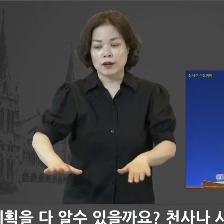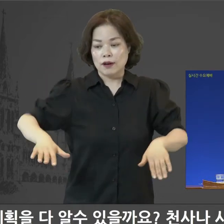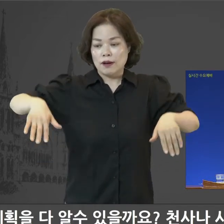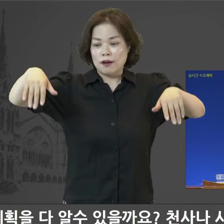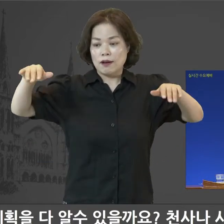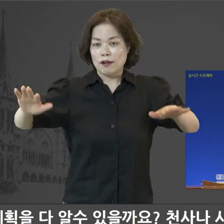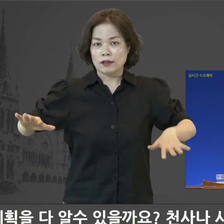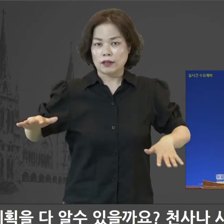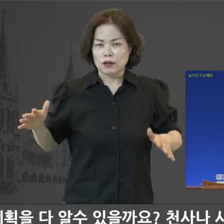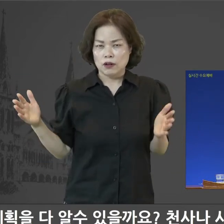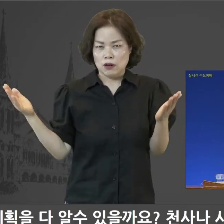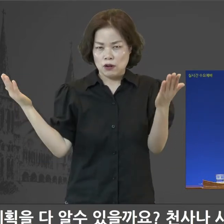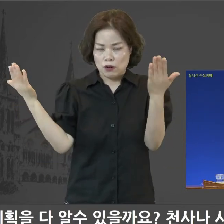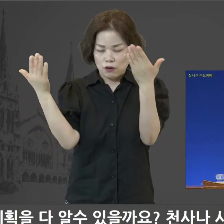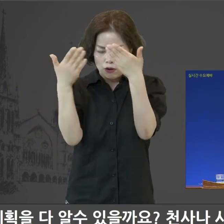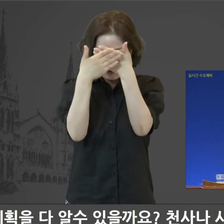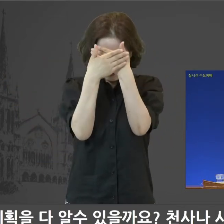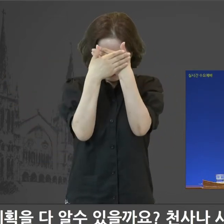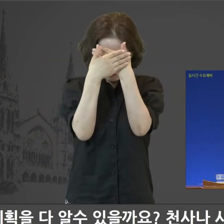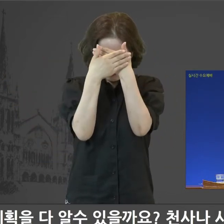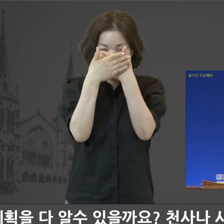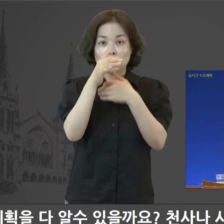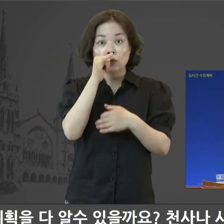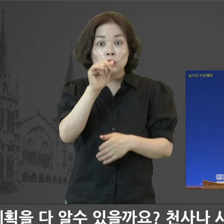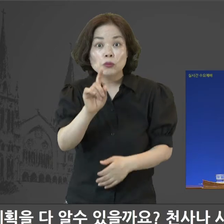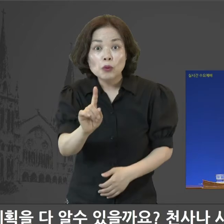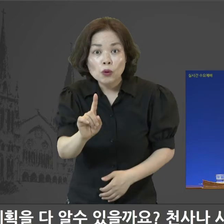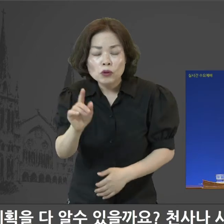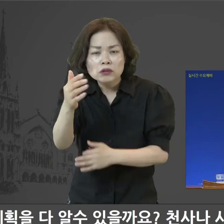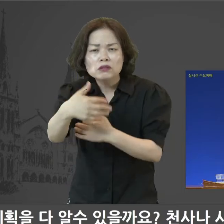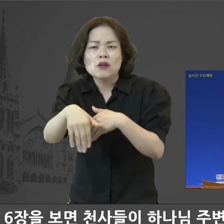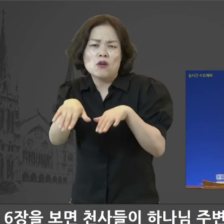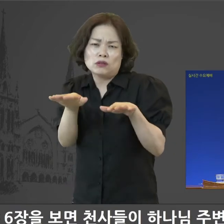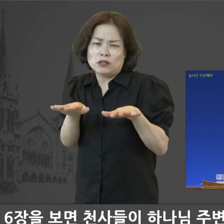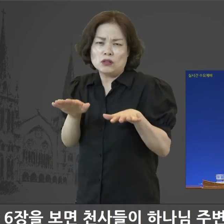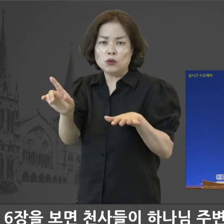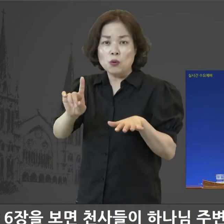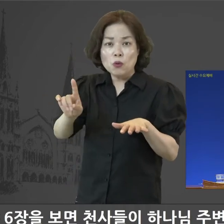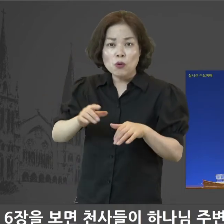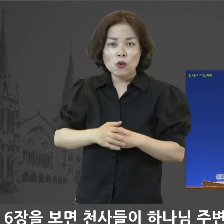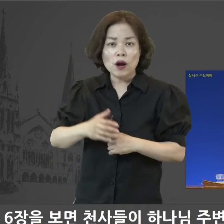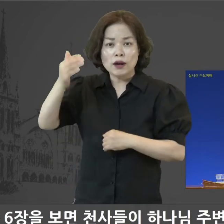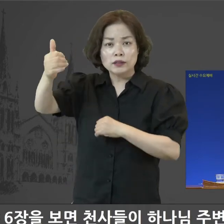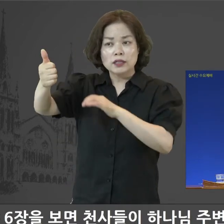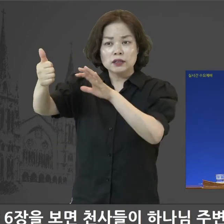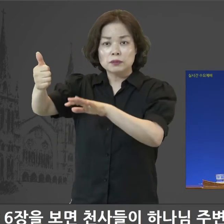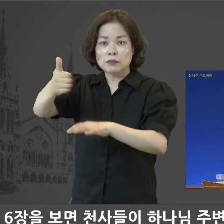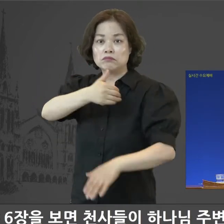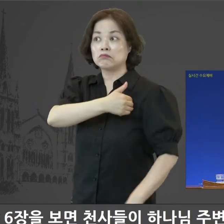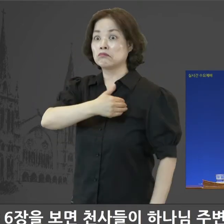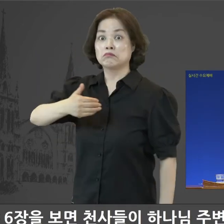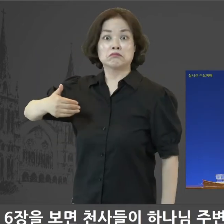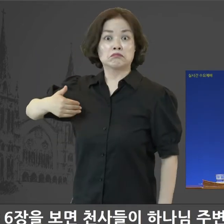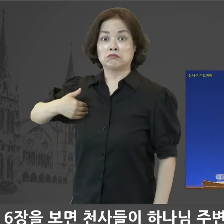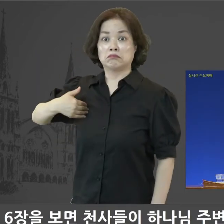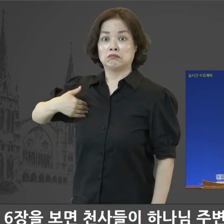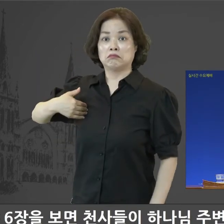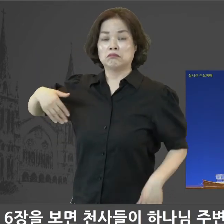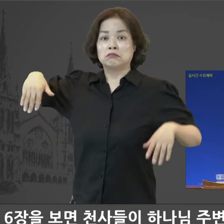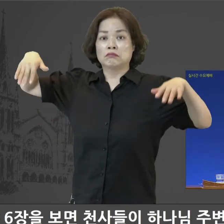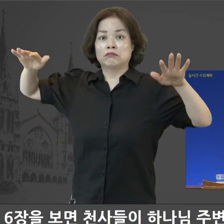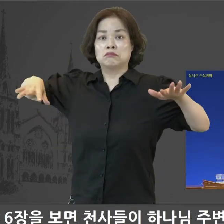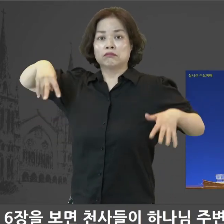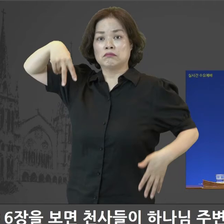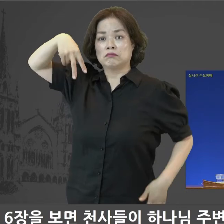자신들의 얼굴을 가리고 있습니다. 그것은 천사들도 어떤 면에서 하나님 앞에 떳떳하게 설 수